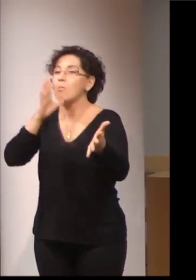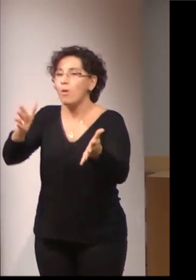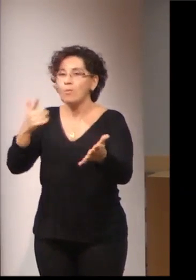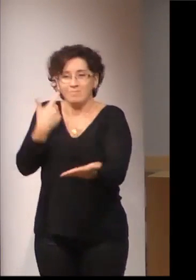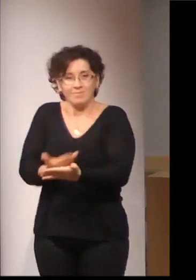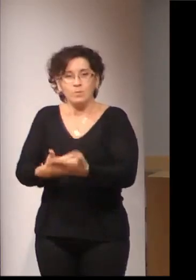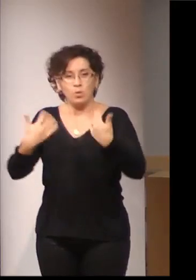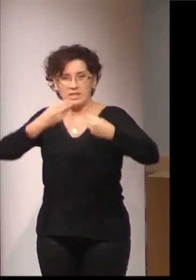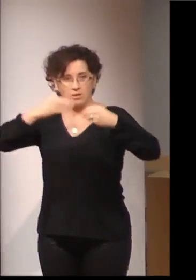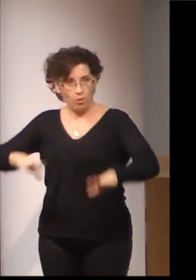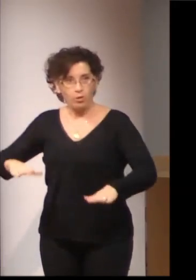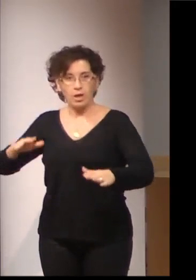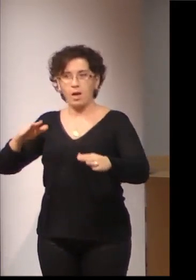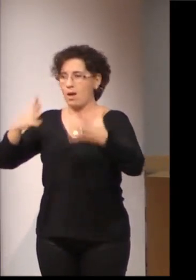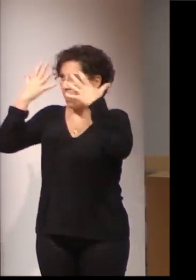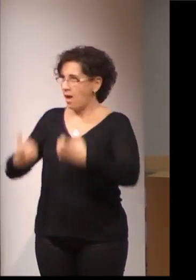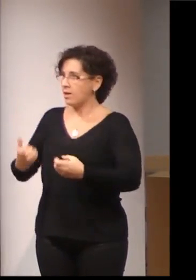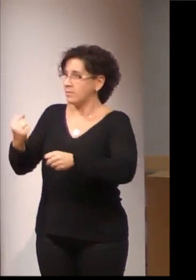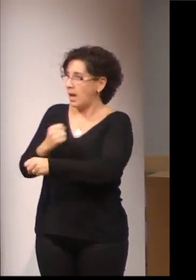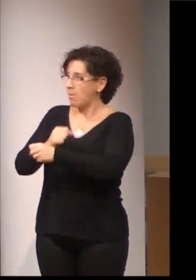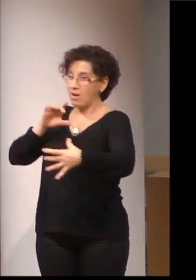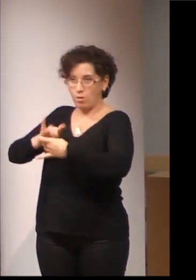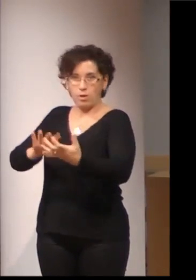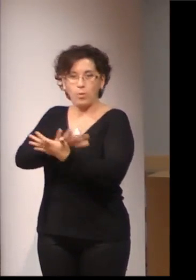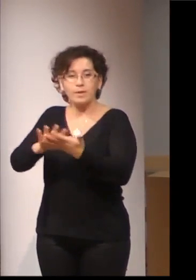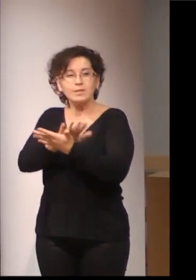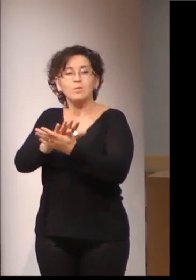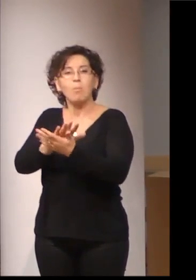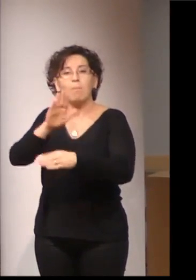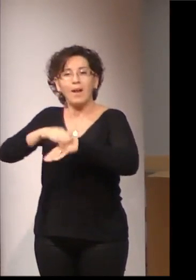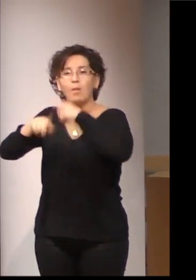contacto con la lengua de signos, pero queremos fijarnos básicamente en el futuro.